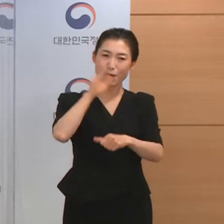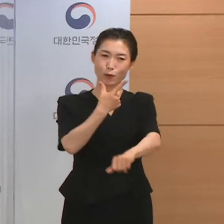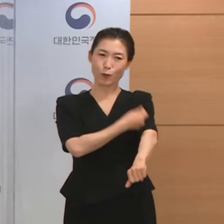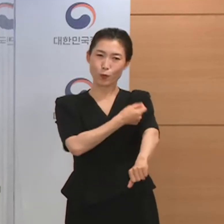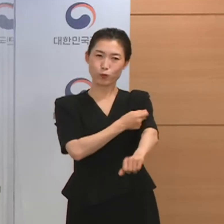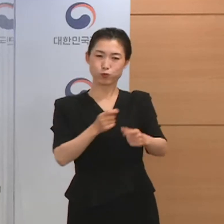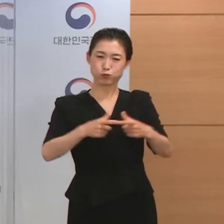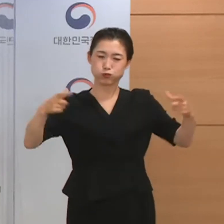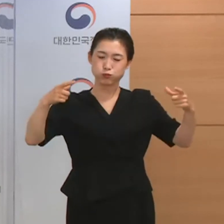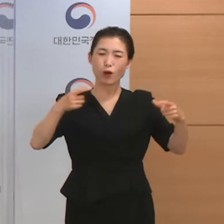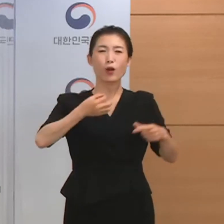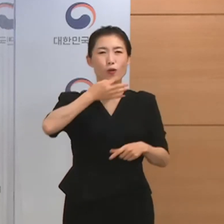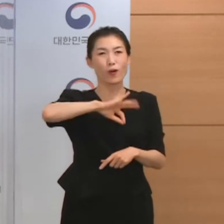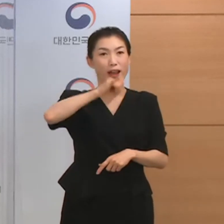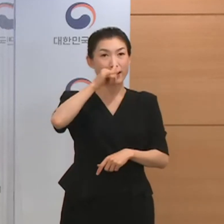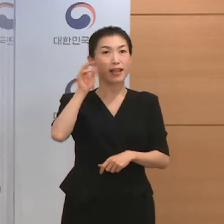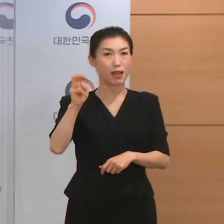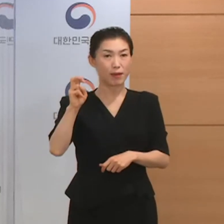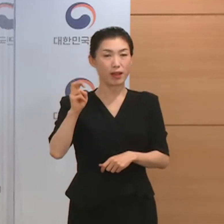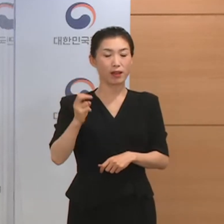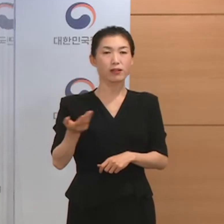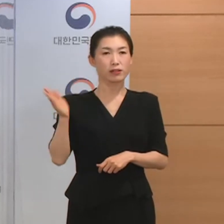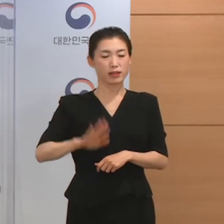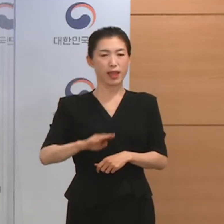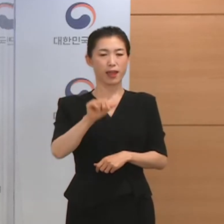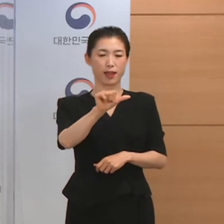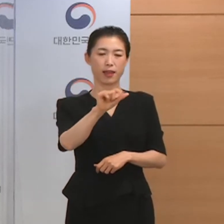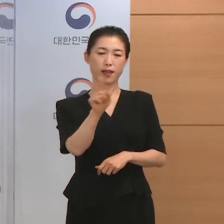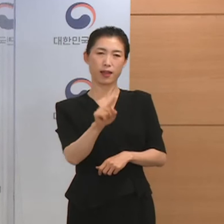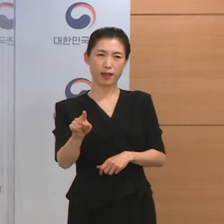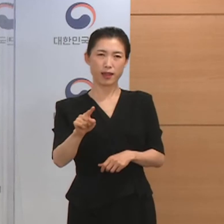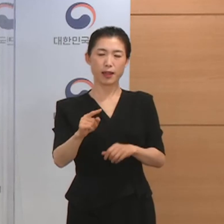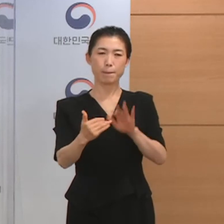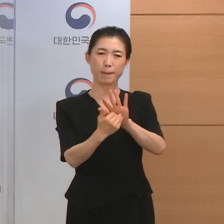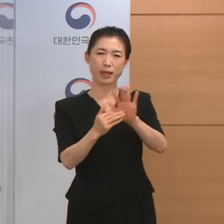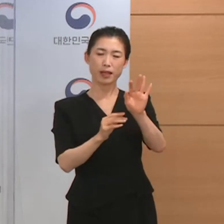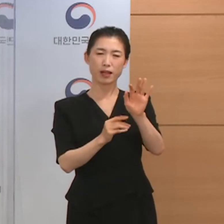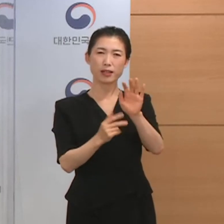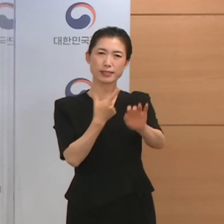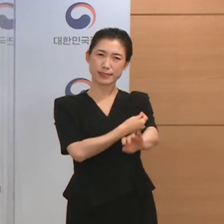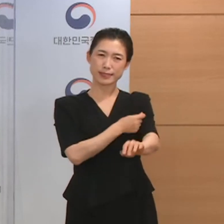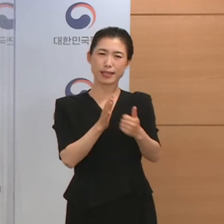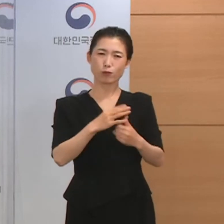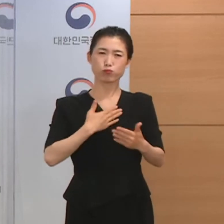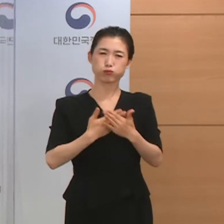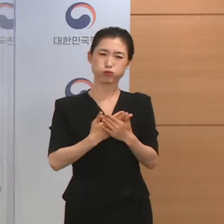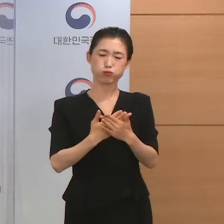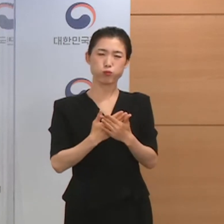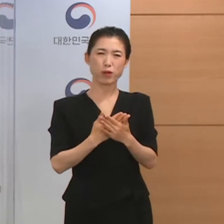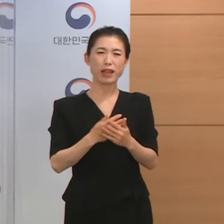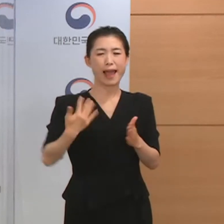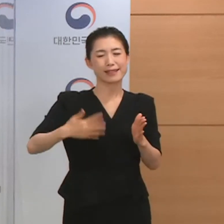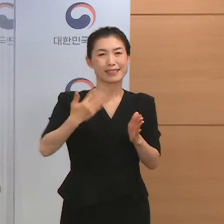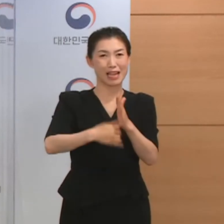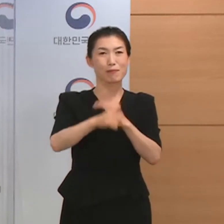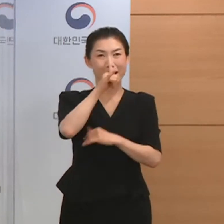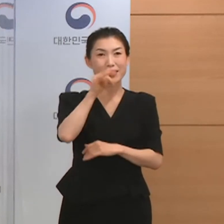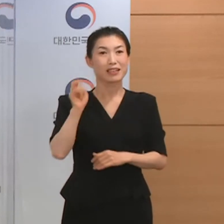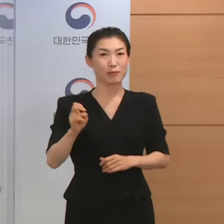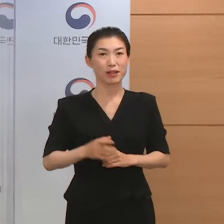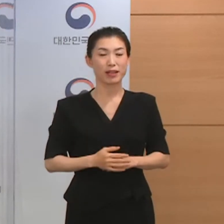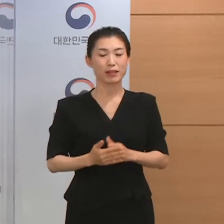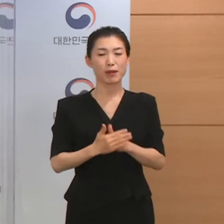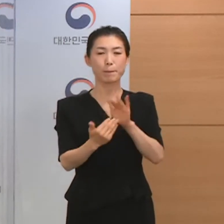효과는 있겠지만 아스트라제네카 백신 부작용에 대한 우려는 불식할 수 없을 것이라는 우려가 나옵니다. 백신에